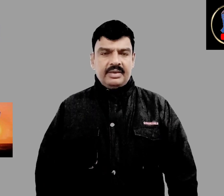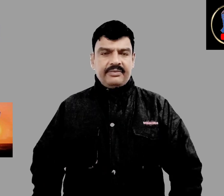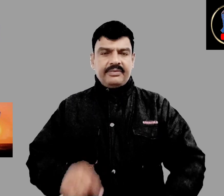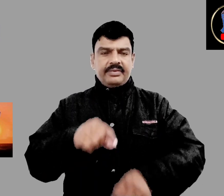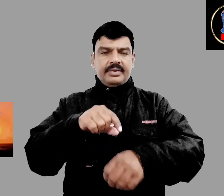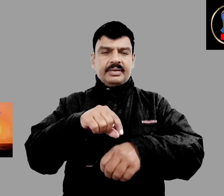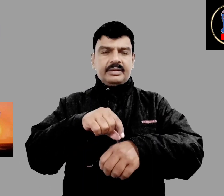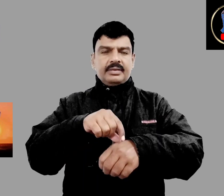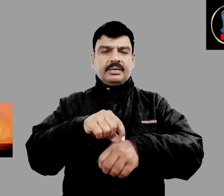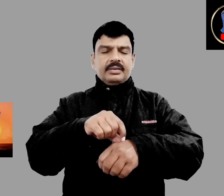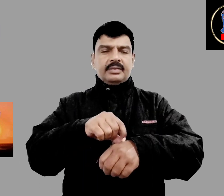लाइफ।